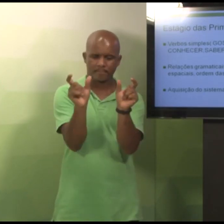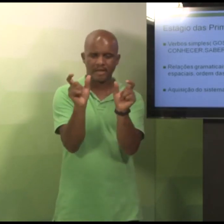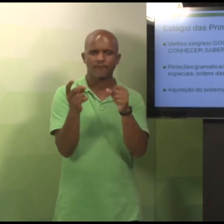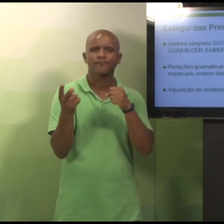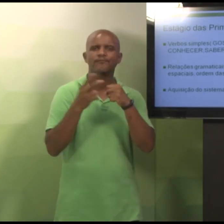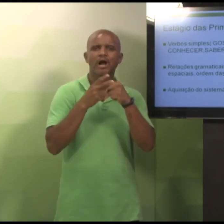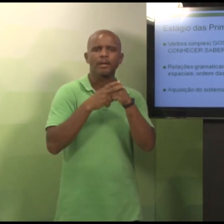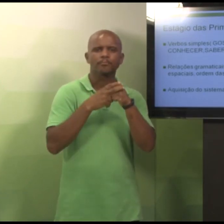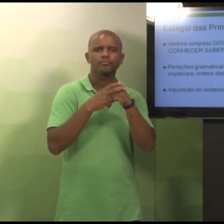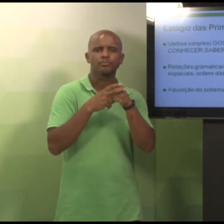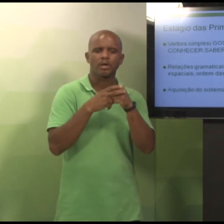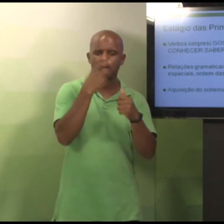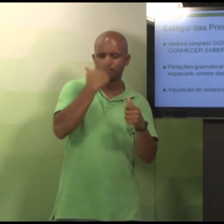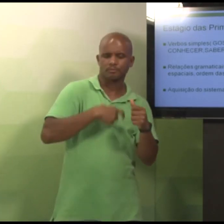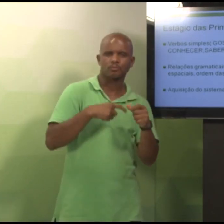Há também